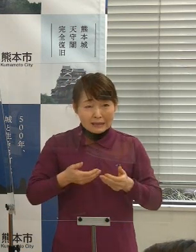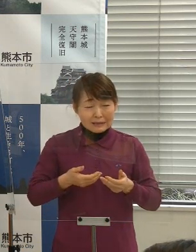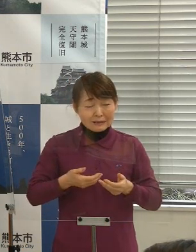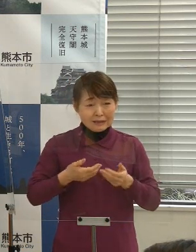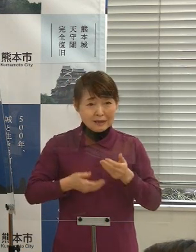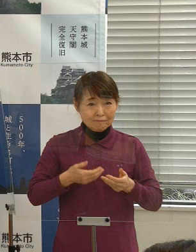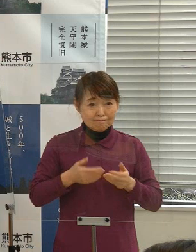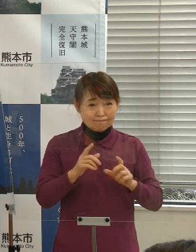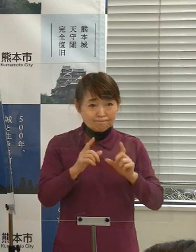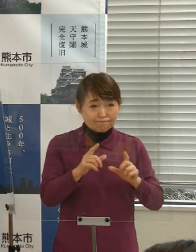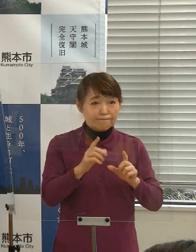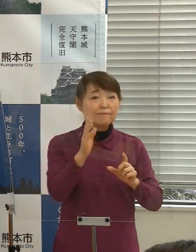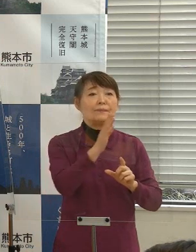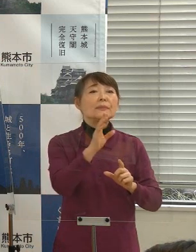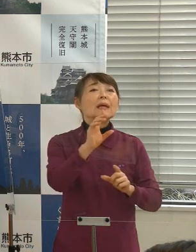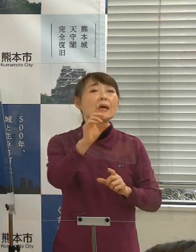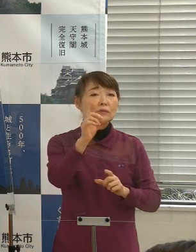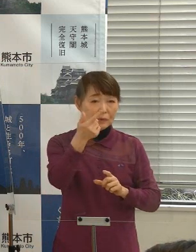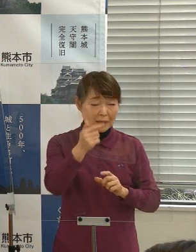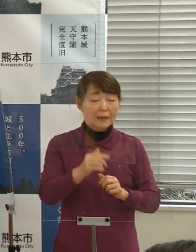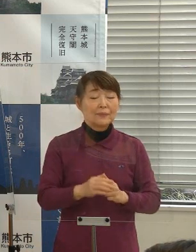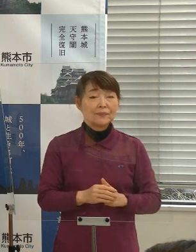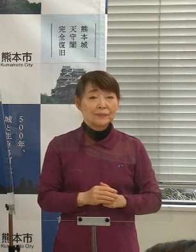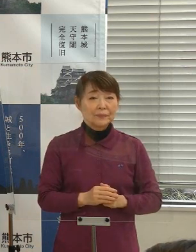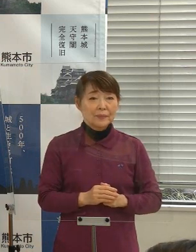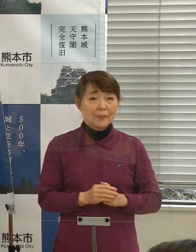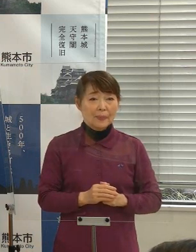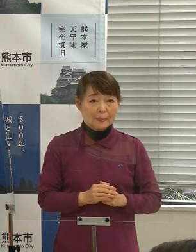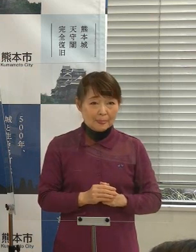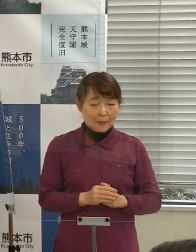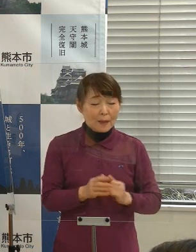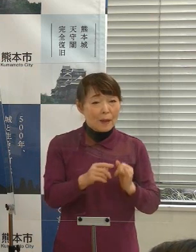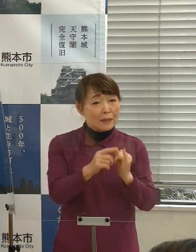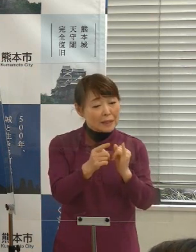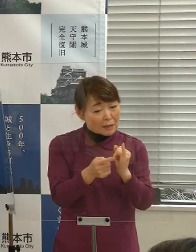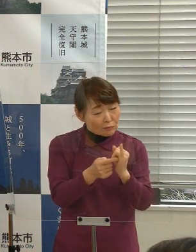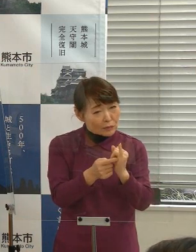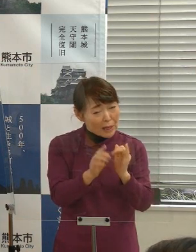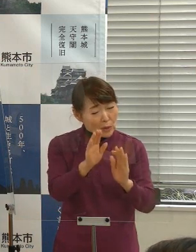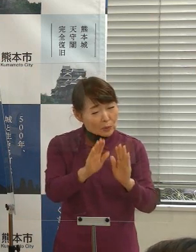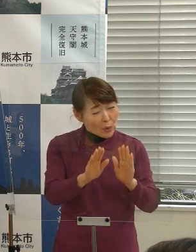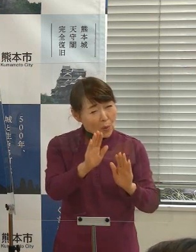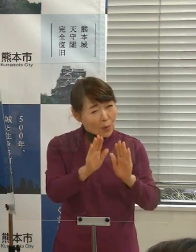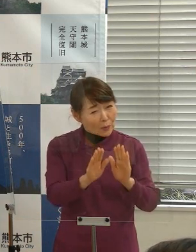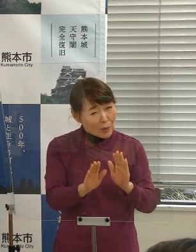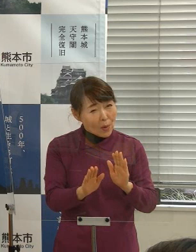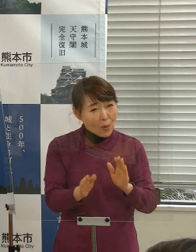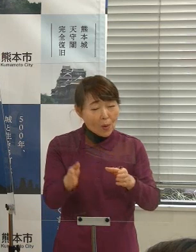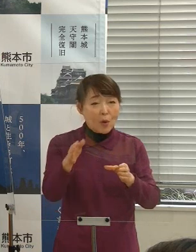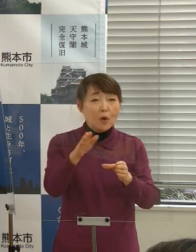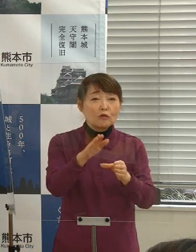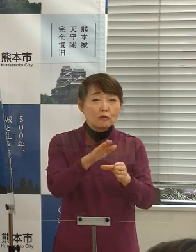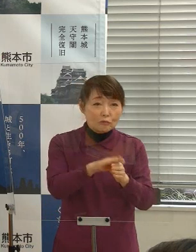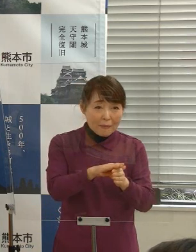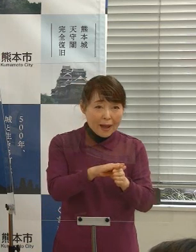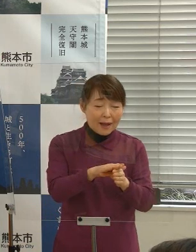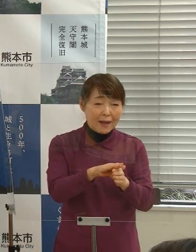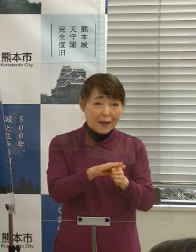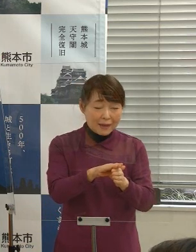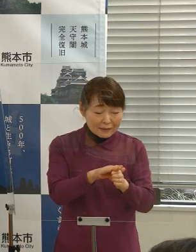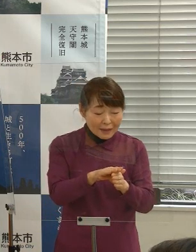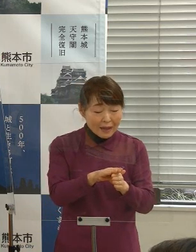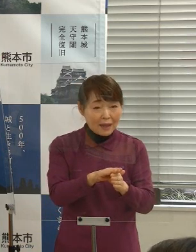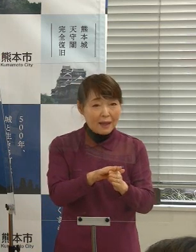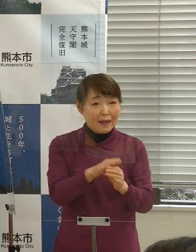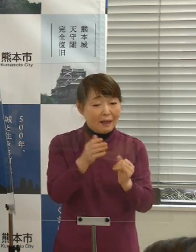やっぱりその、まあ、妊婦さんの状況を踏まえてですね、お話をこう聞くというようなことを